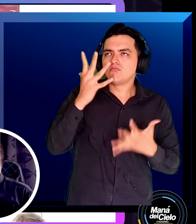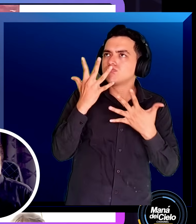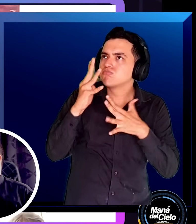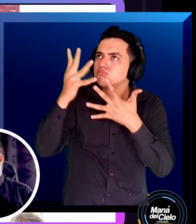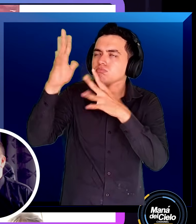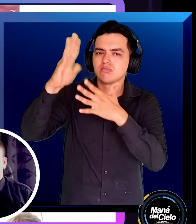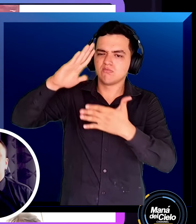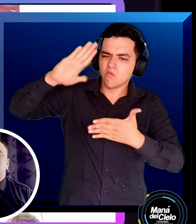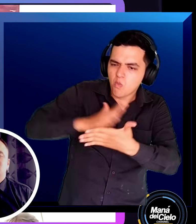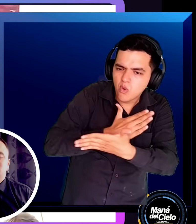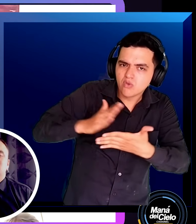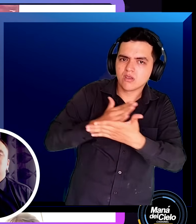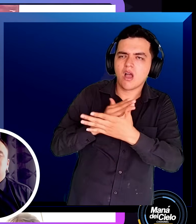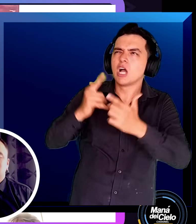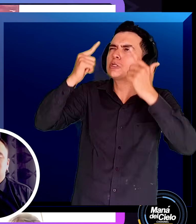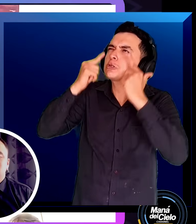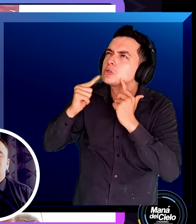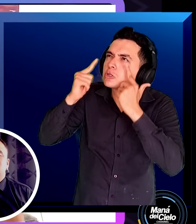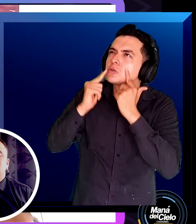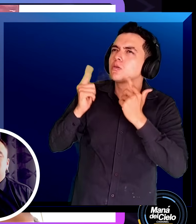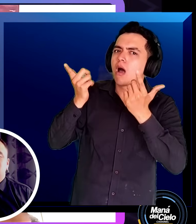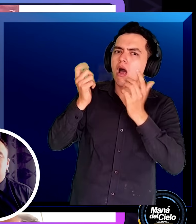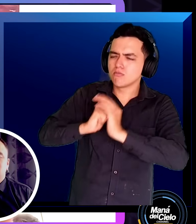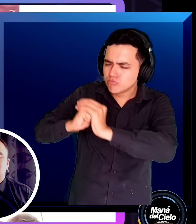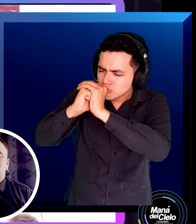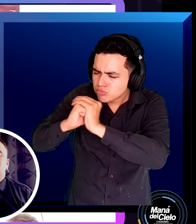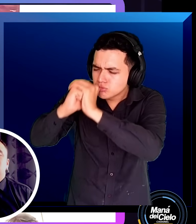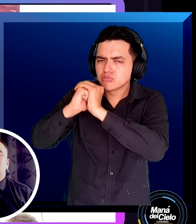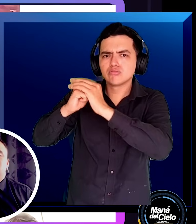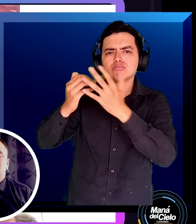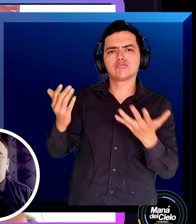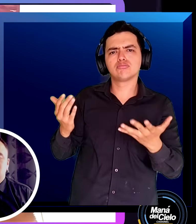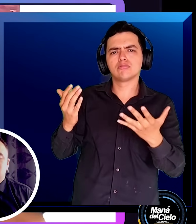No se vaya de aquí como vino.